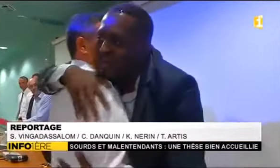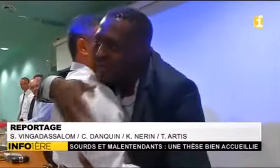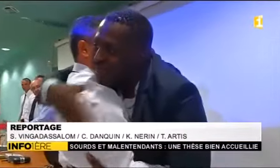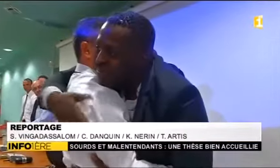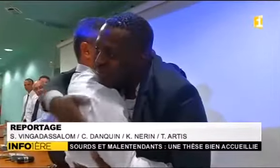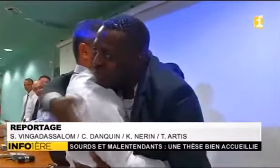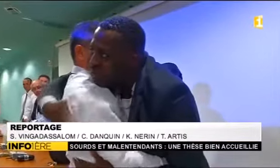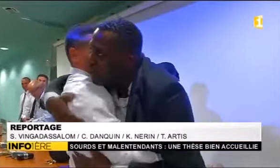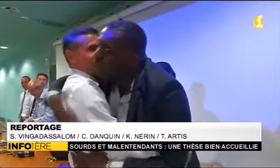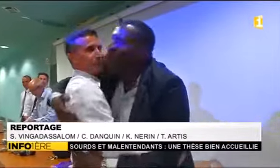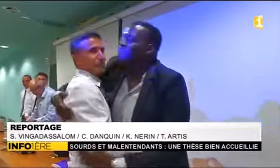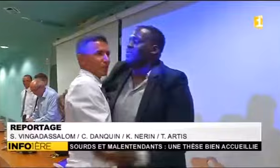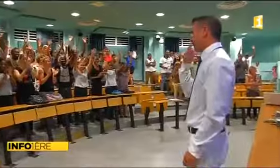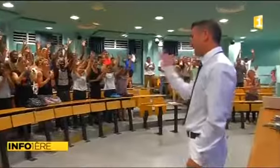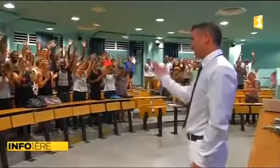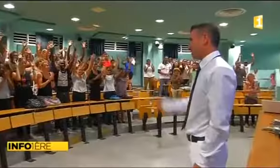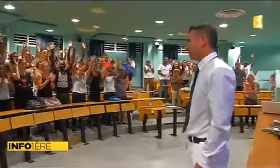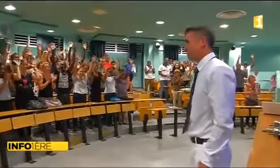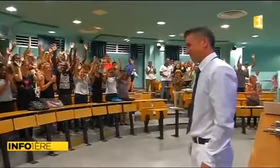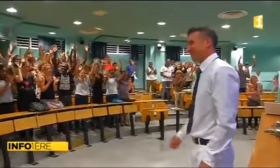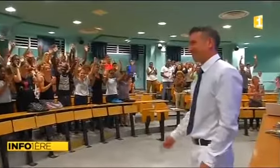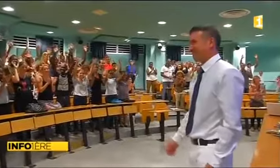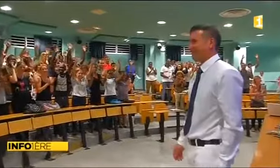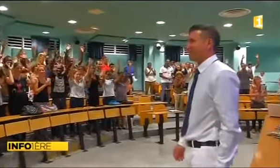Pourquoi pas du projet d'unité d'accompagnement des sourds et malentendants.